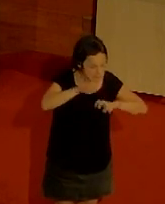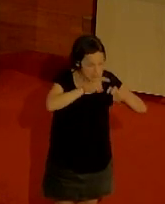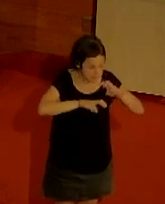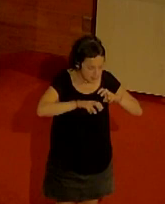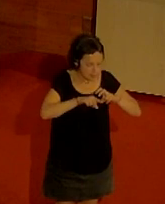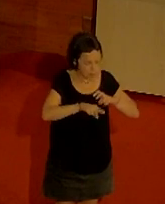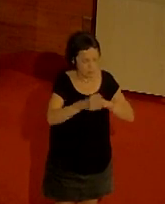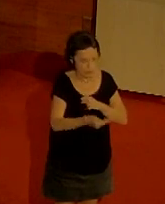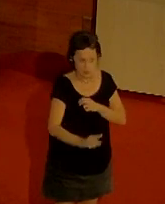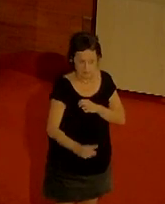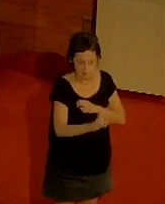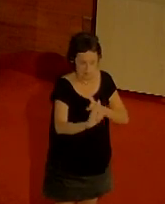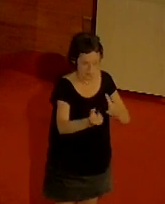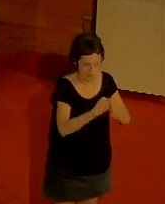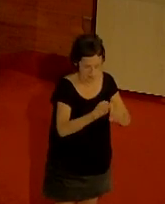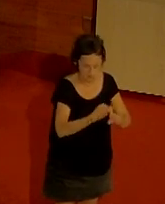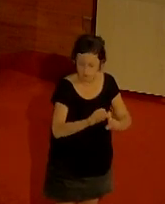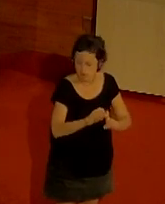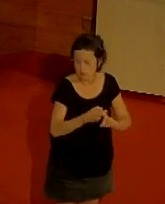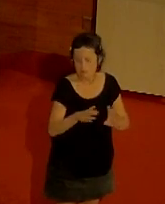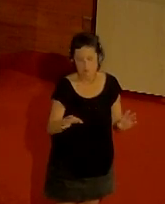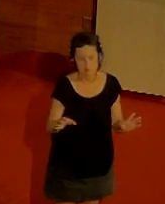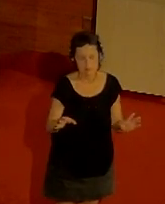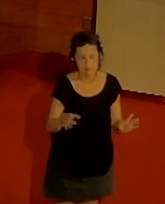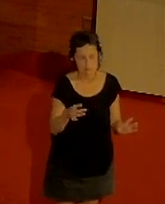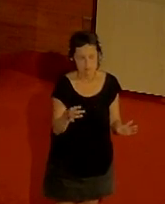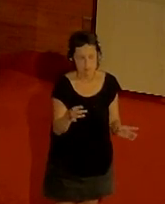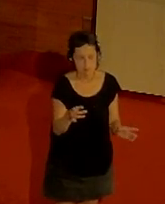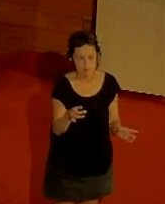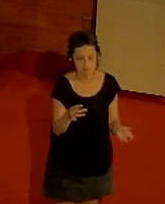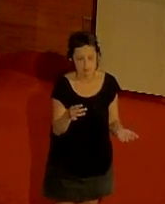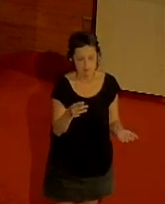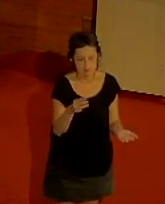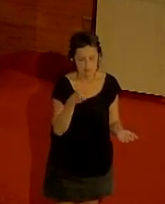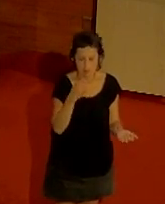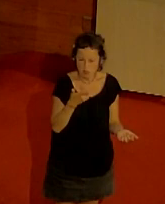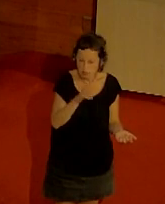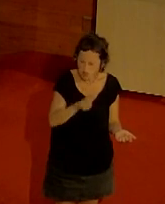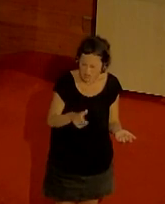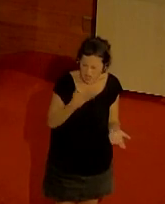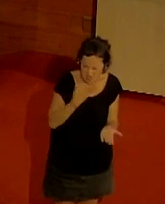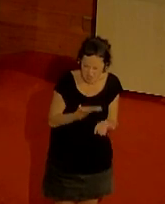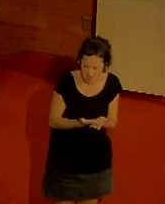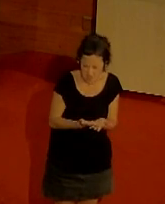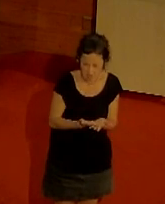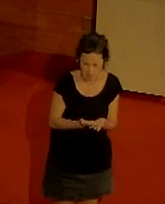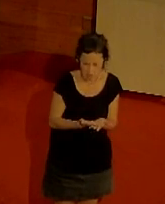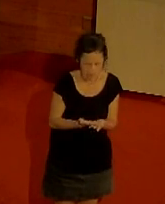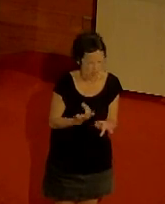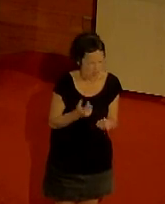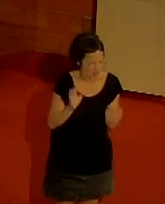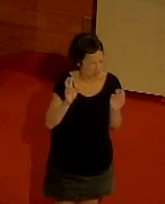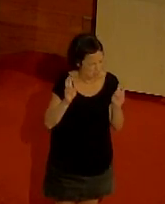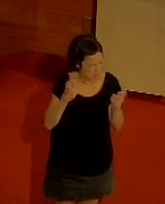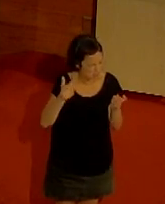digo, bueno, pero a ver, ¿esto por qué la gente lo pide tanto, no? Esto de las ciudades, tal, digo,